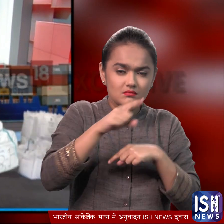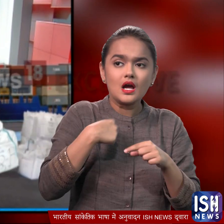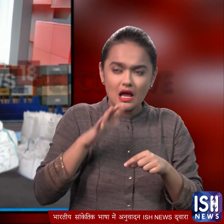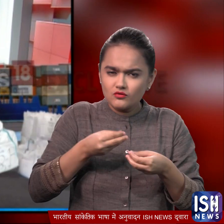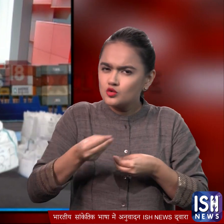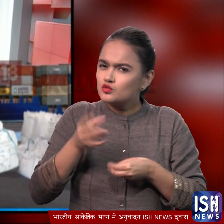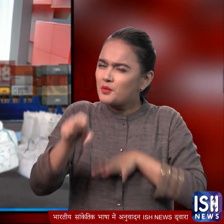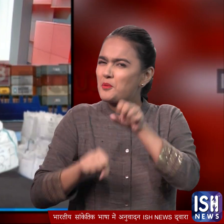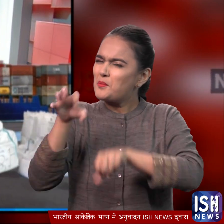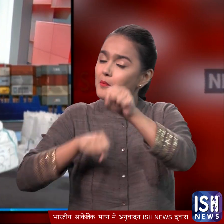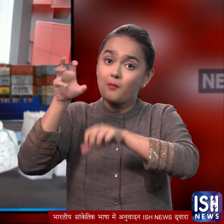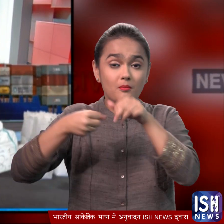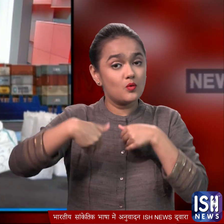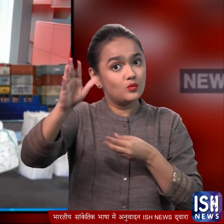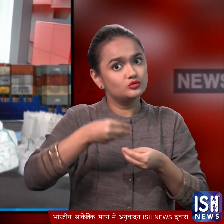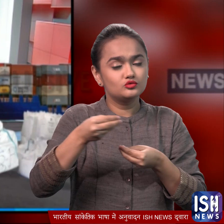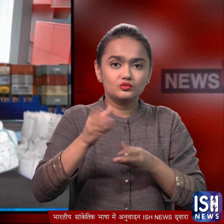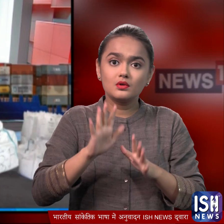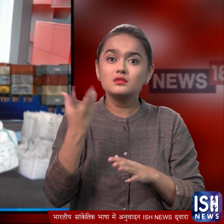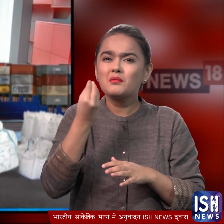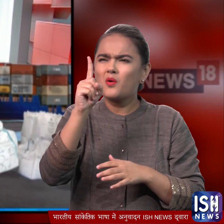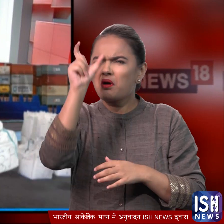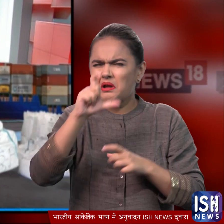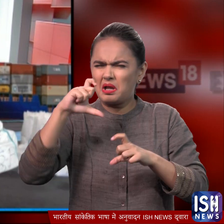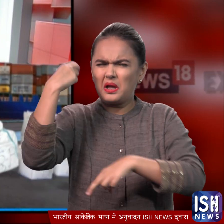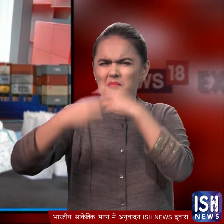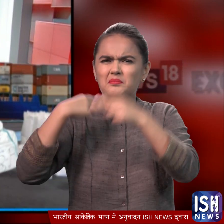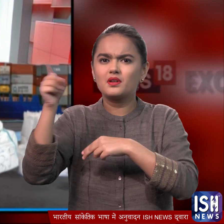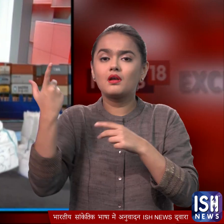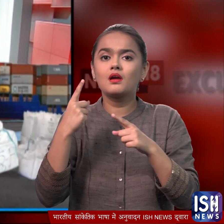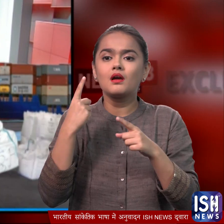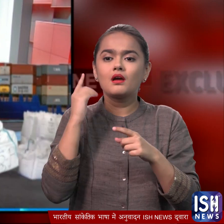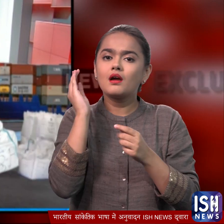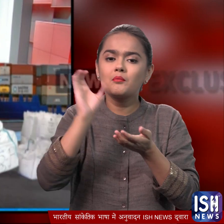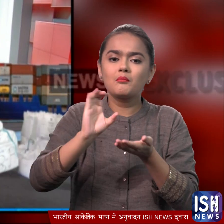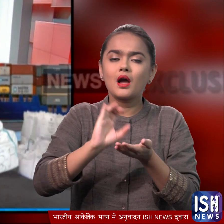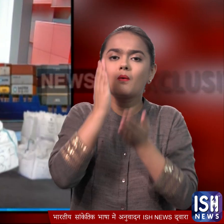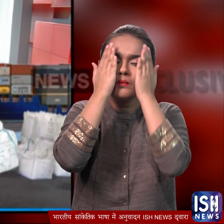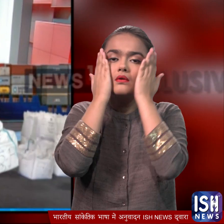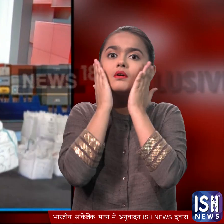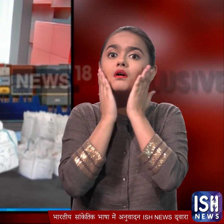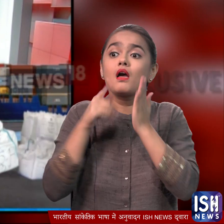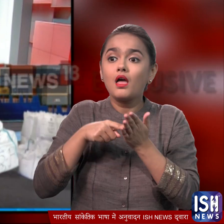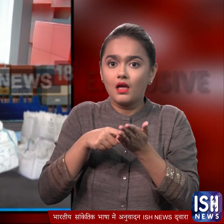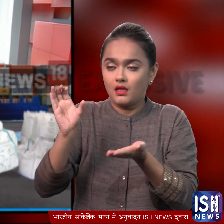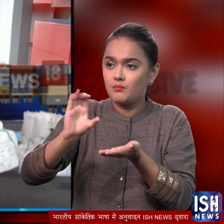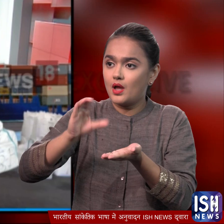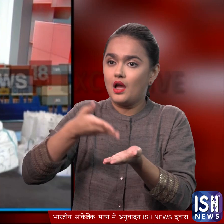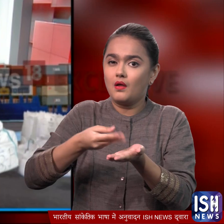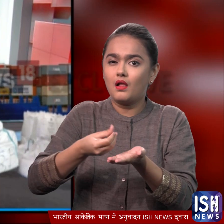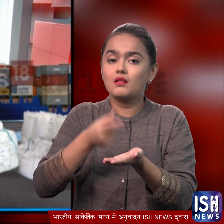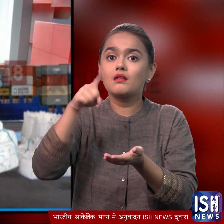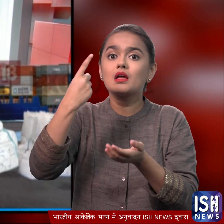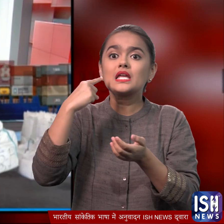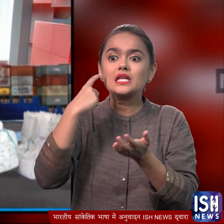के रडार पर हैं। सूत्रों के मुताबिक कंदहार की एक कंपनी की मिलीभगत से टैल्कम पाउडर के नाम पर ड्रग्स की एक